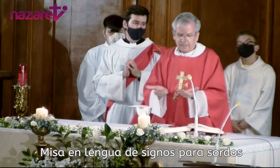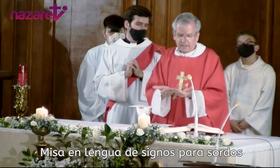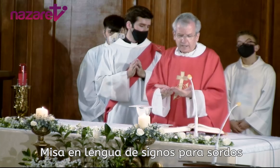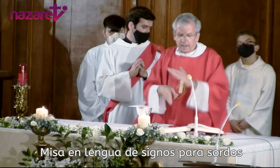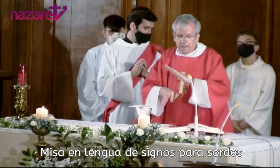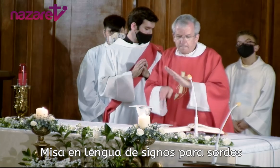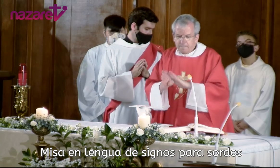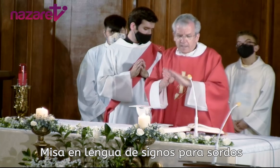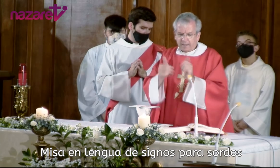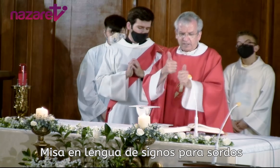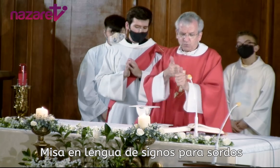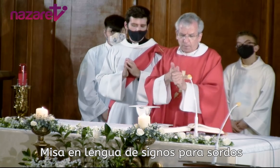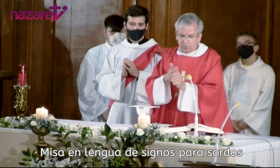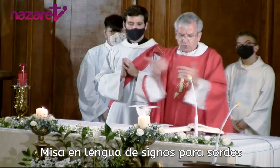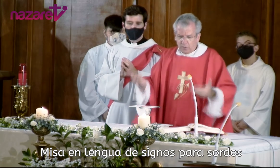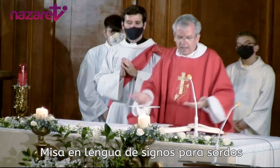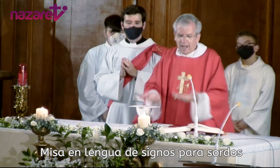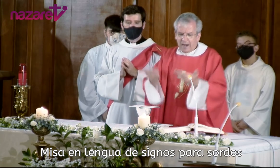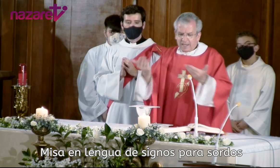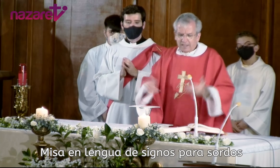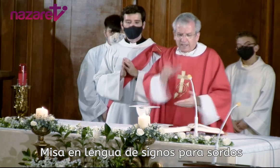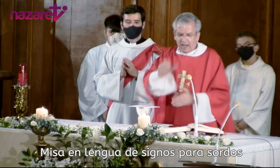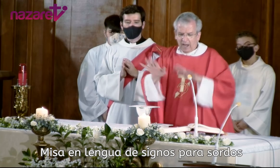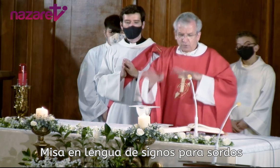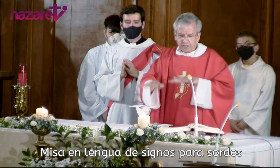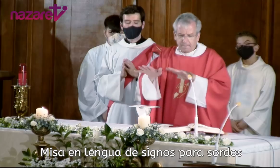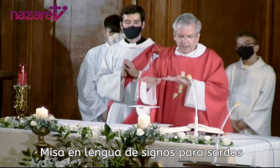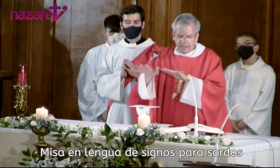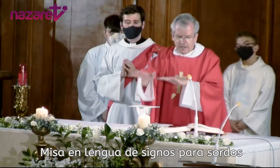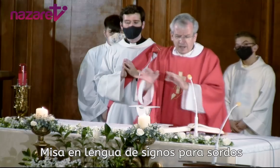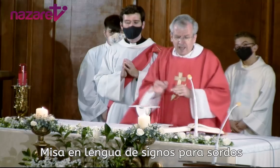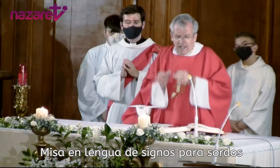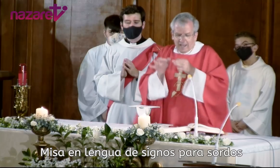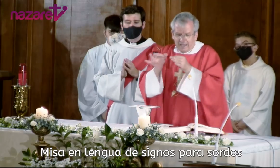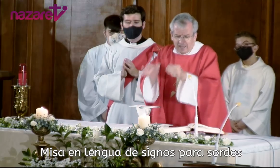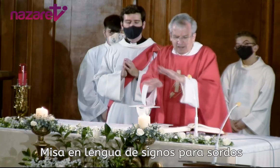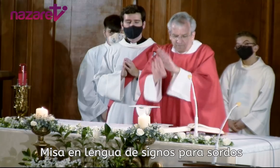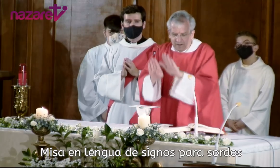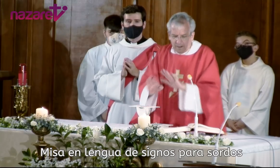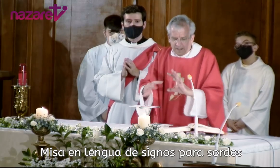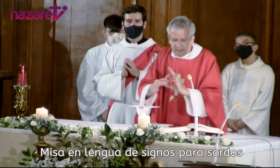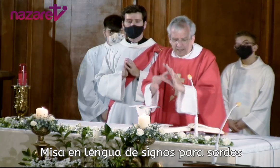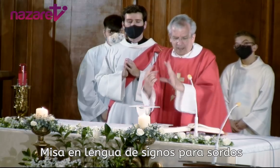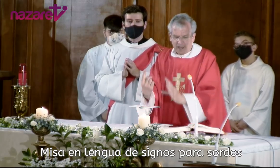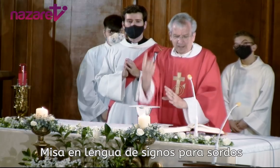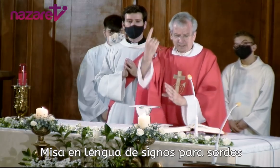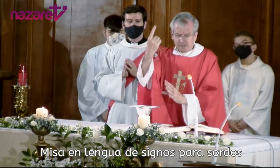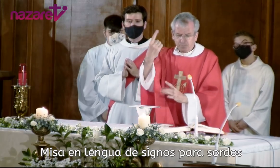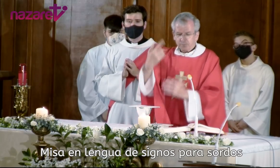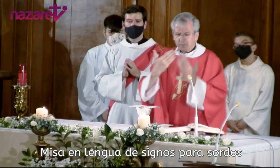tierra, mientras tu apóstol alienta a los que peregrinan a que lleguen finalmente a ti,